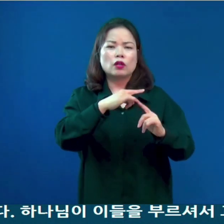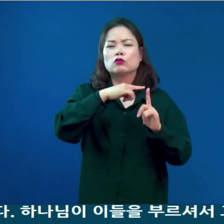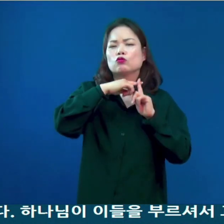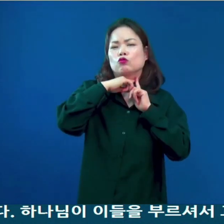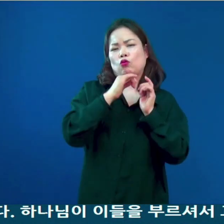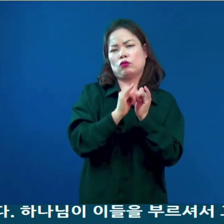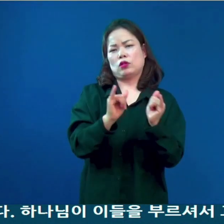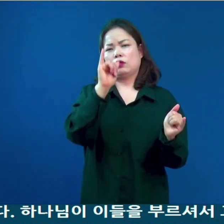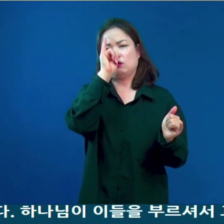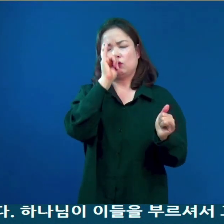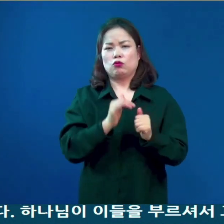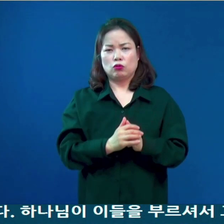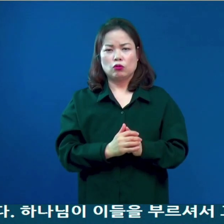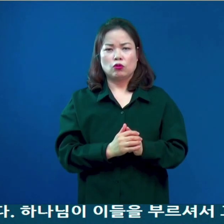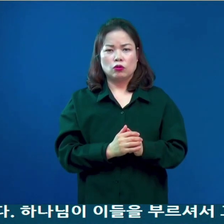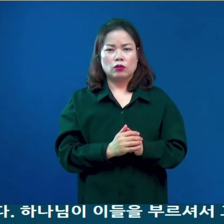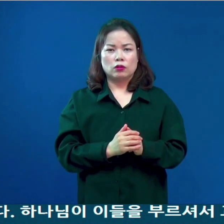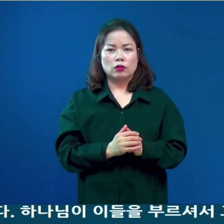있었습니다.